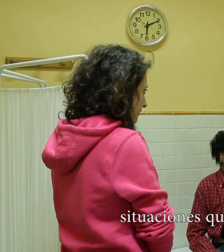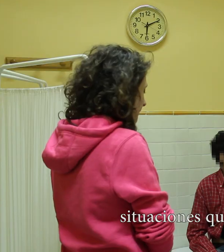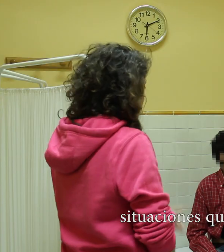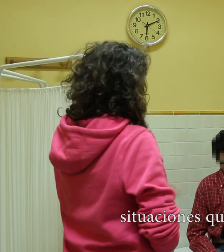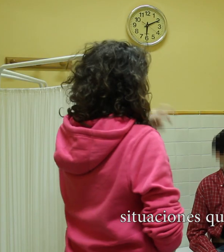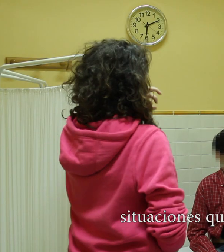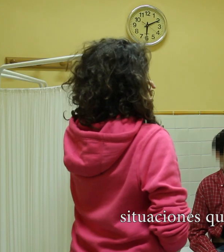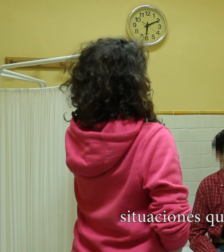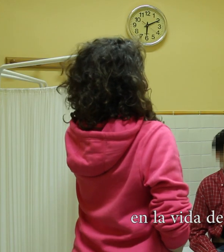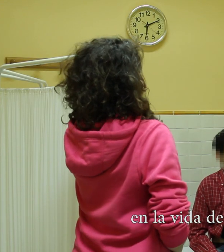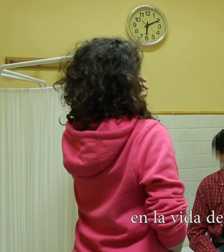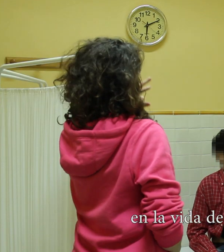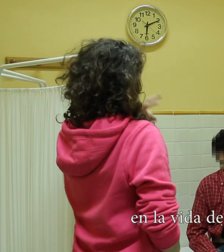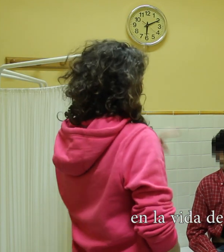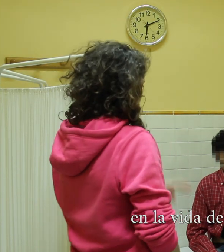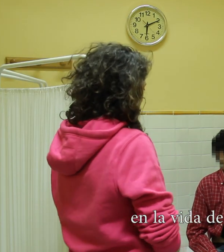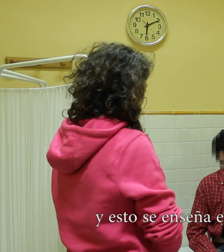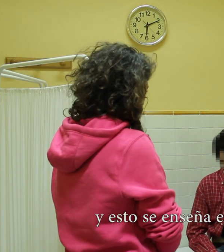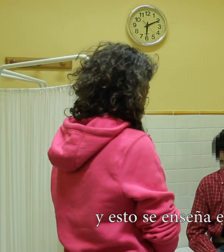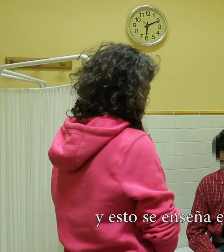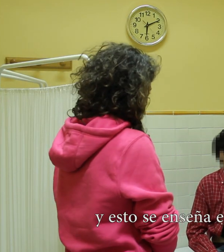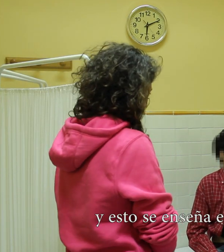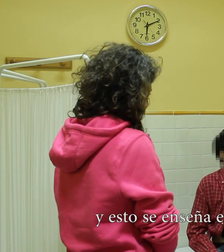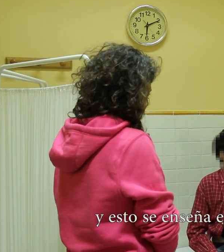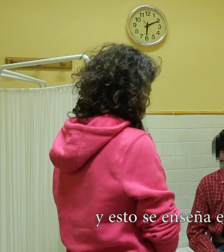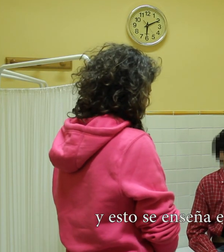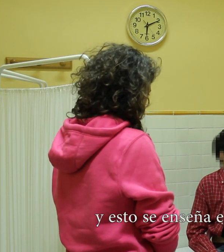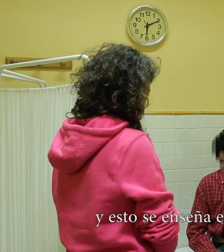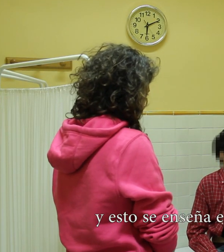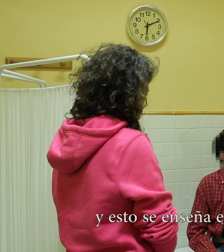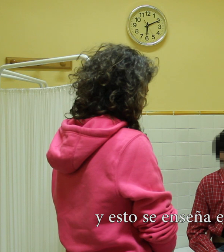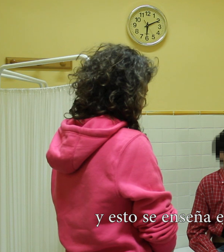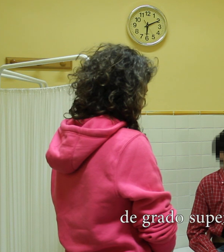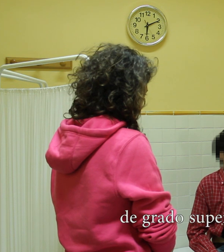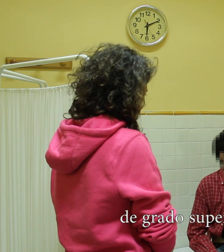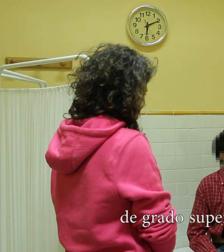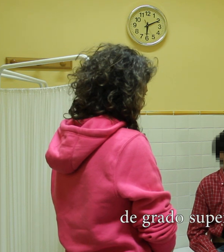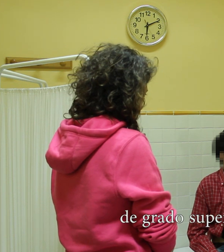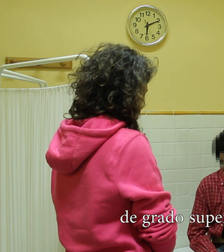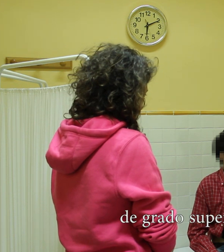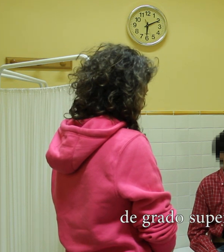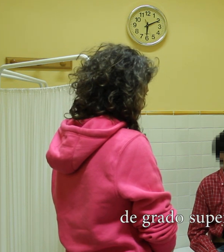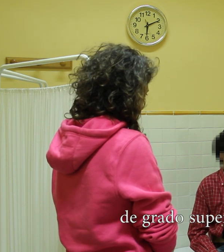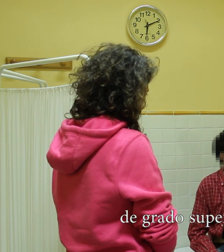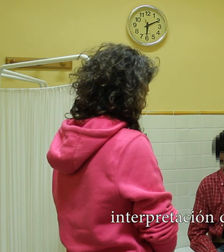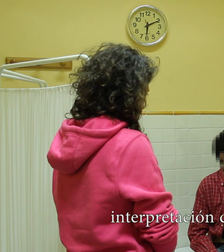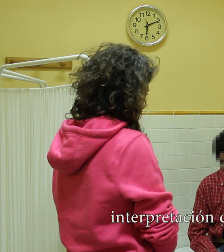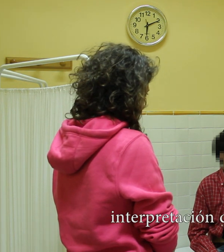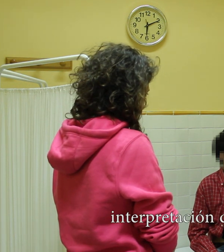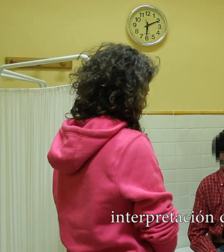situaciones que se puedan dar en la vida de una persona, y esto se enseña en el ciclo formativo de grado superior denominado interpretación